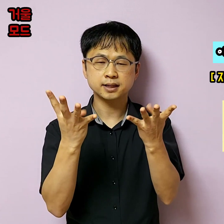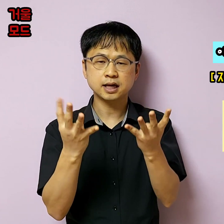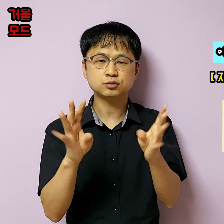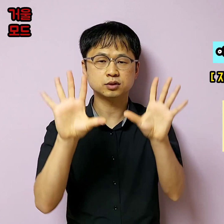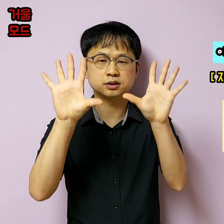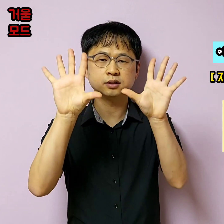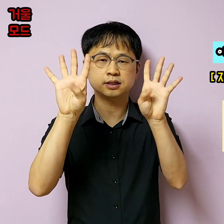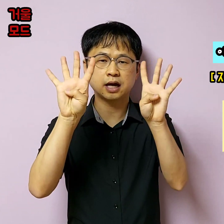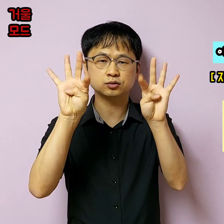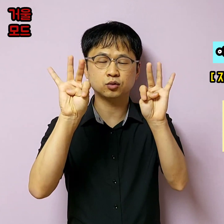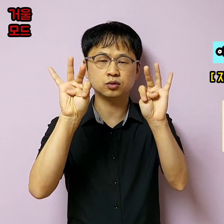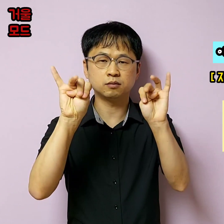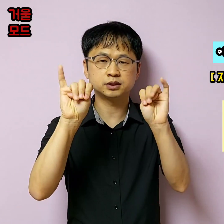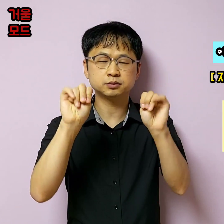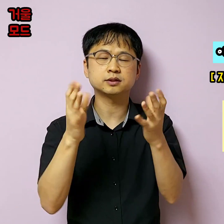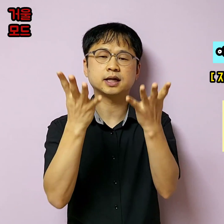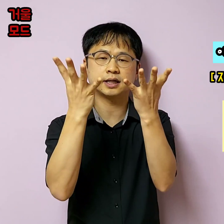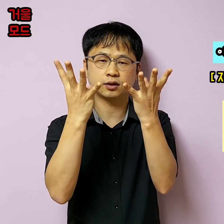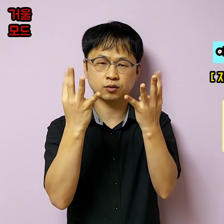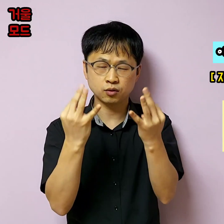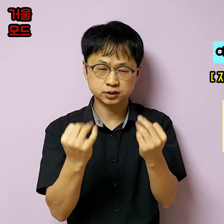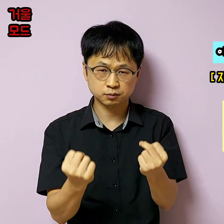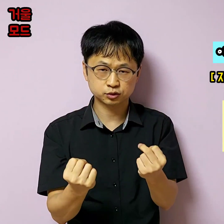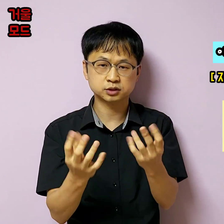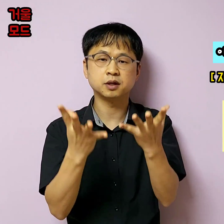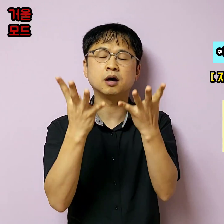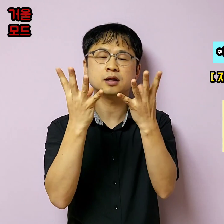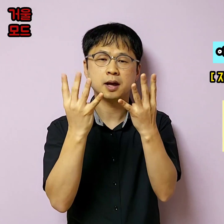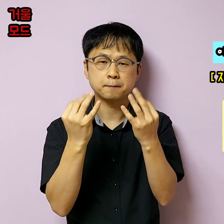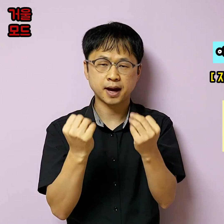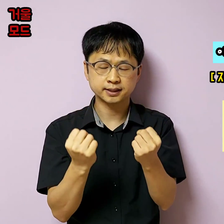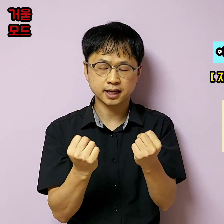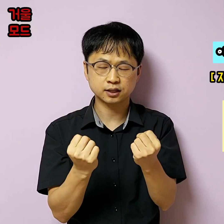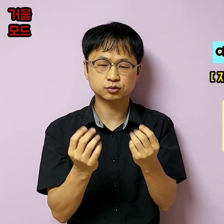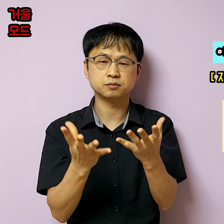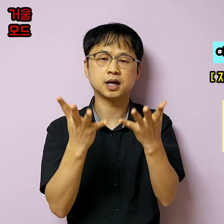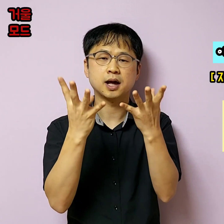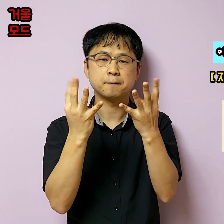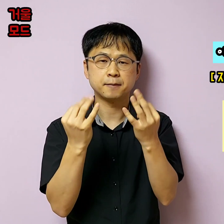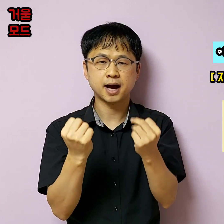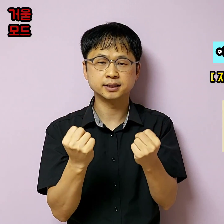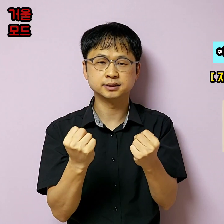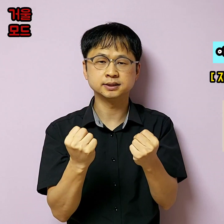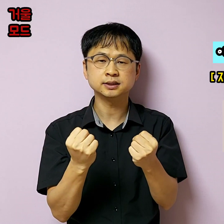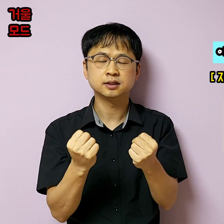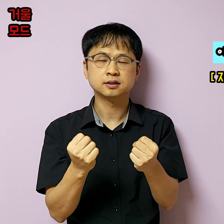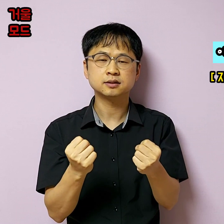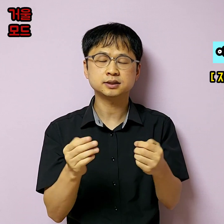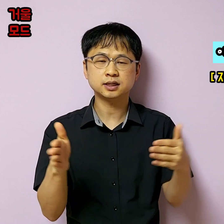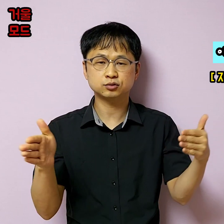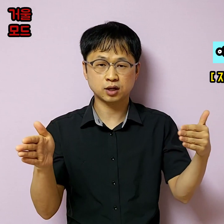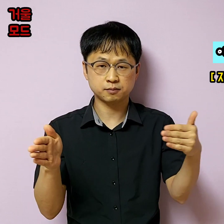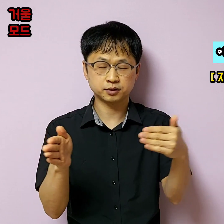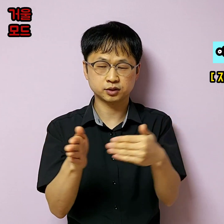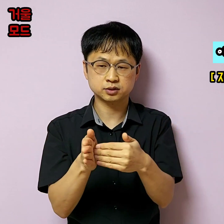많다 수어는 양손 엄지부터 차례대로 접어주시면 많다라는 수입니다. 많은 끝이라는 수 아까 배웠죠.